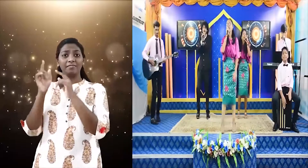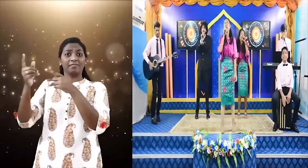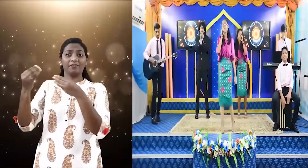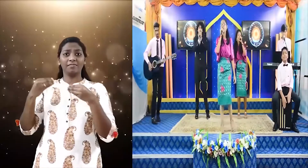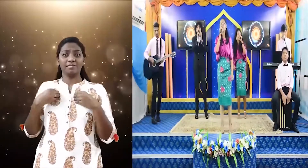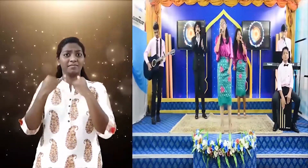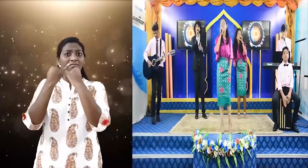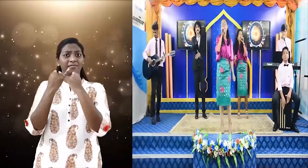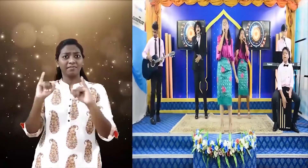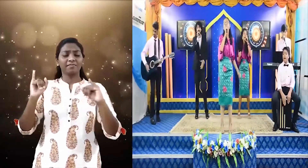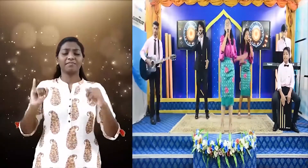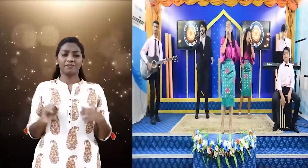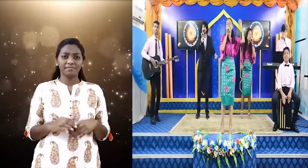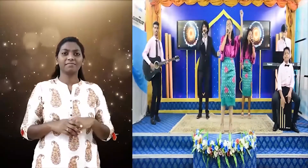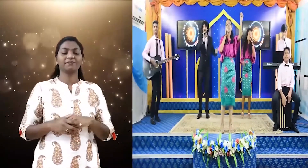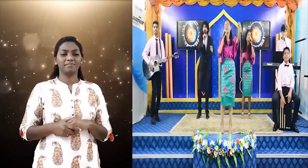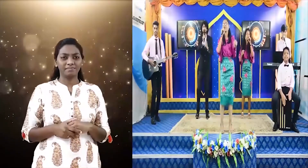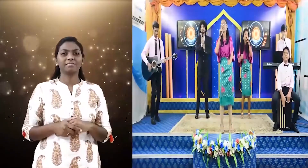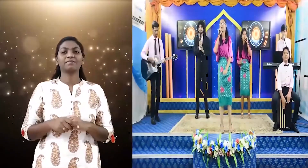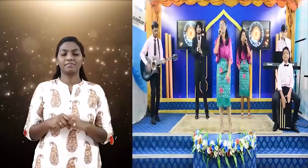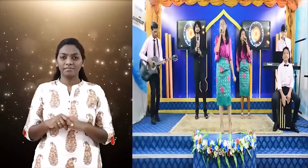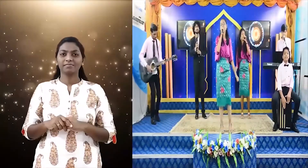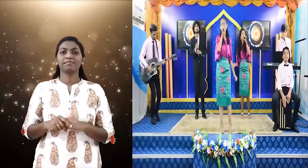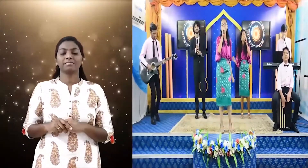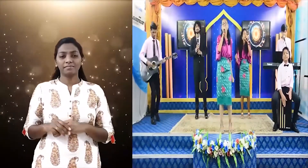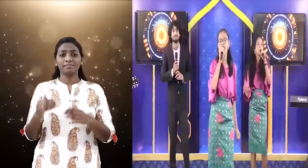आजादी, यीशु में आजादी।